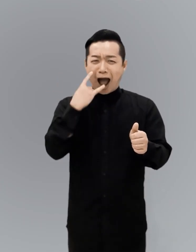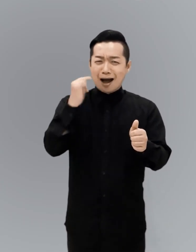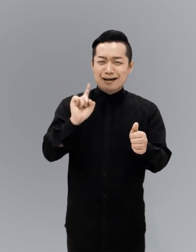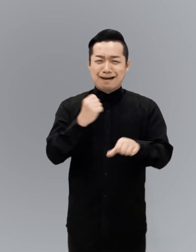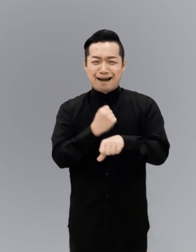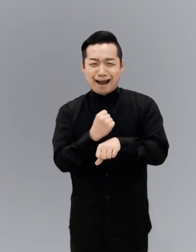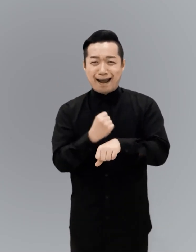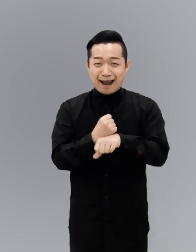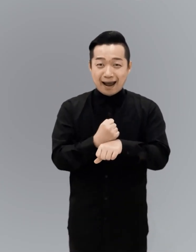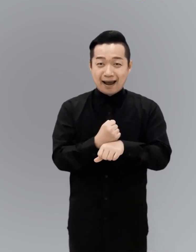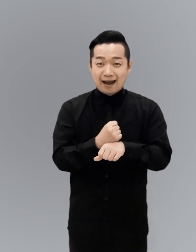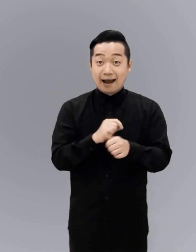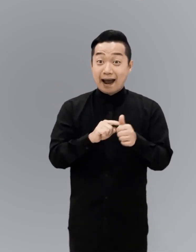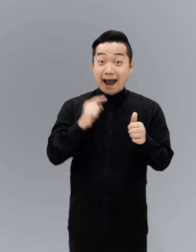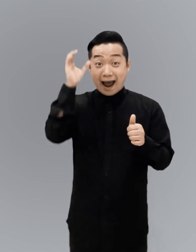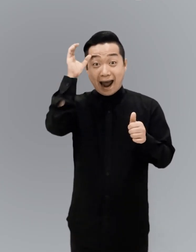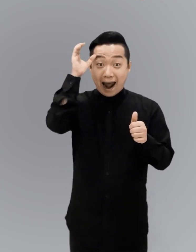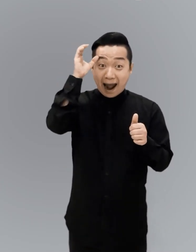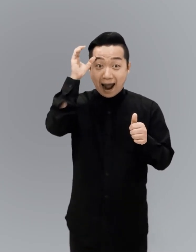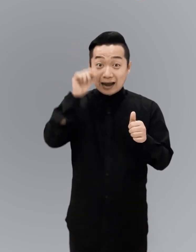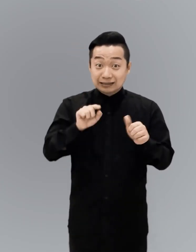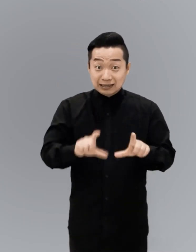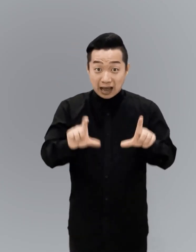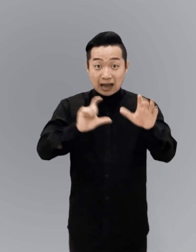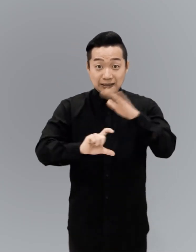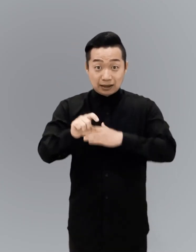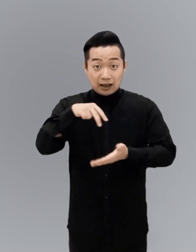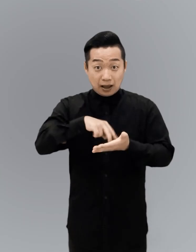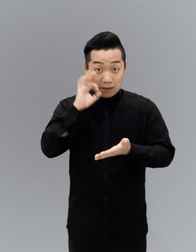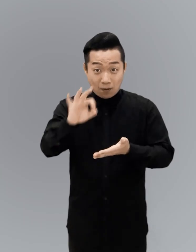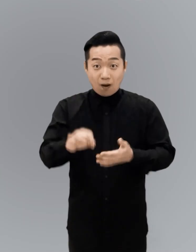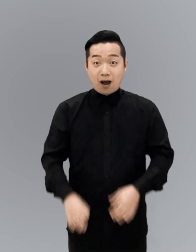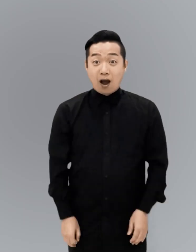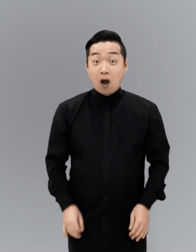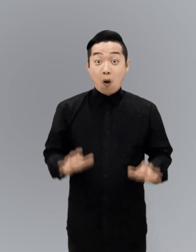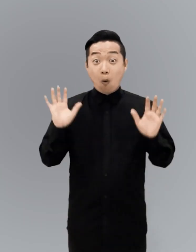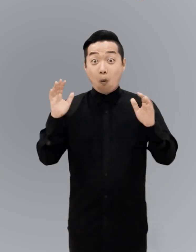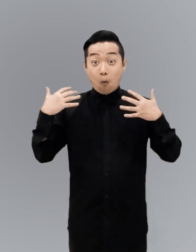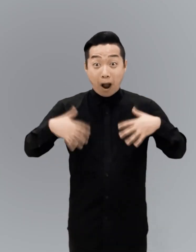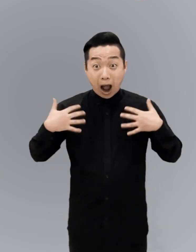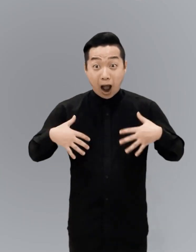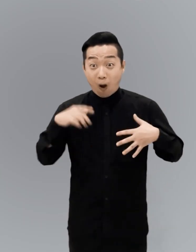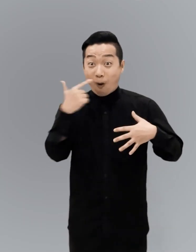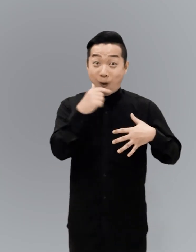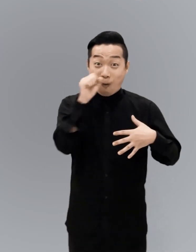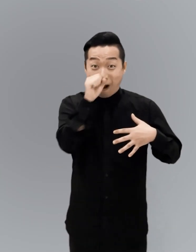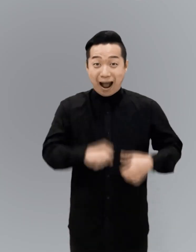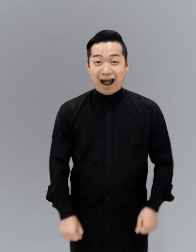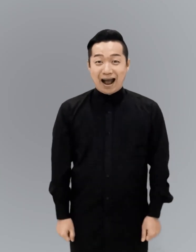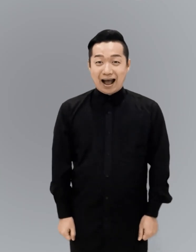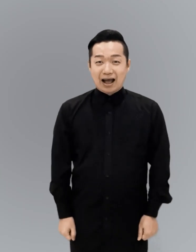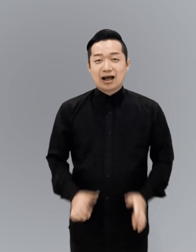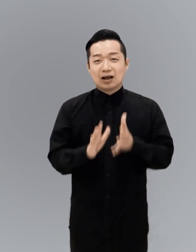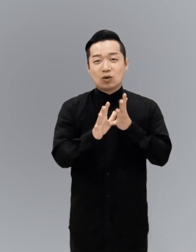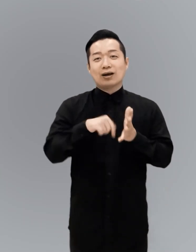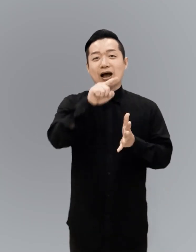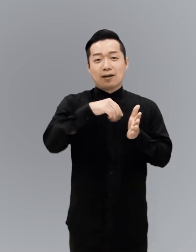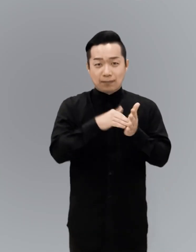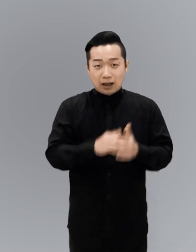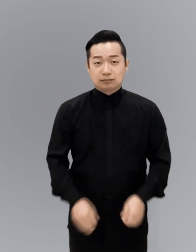엄마가 그랬는데 아이가 되게 기대했고, 그날 딱 일어나서 보고서 우와 정말 좋아했거든요.